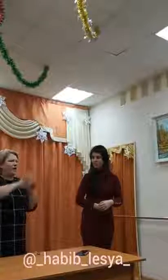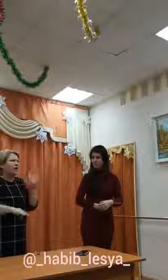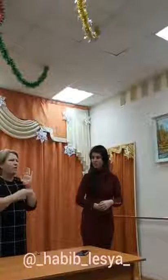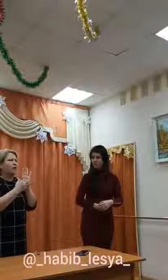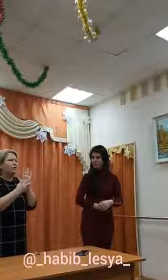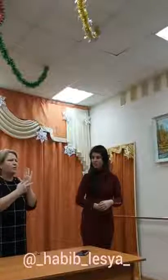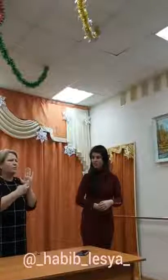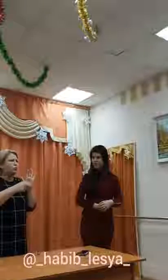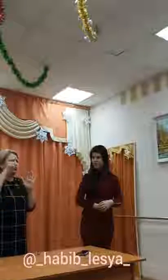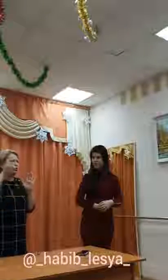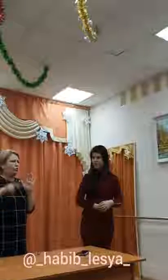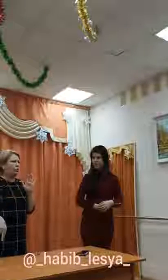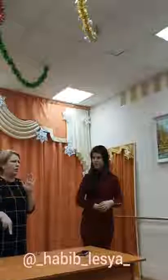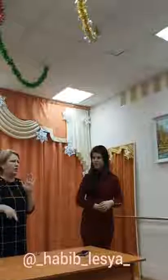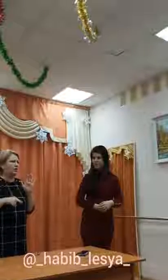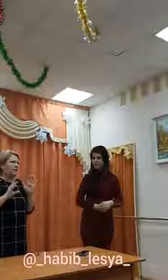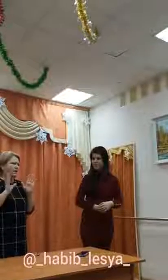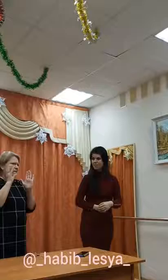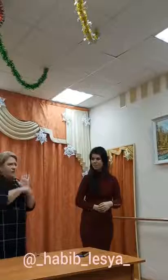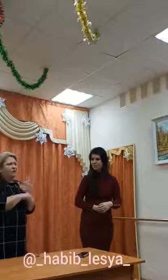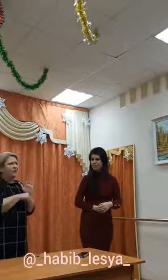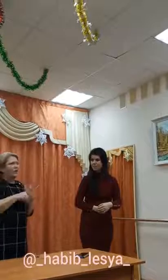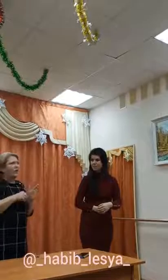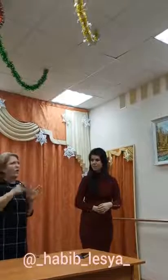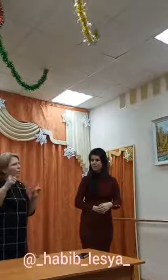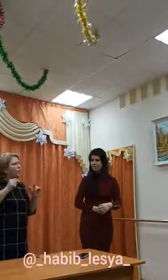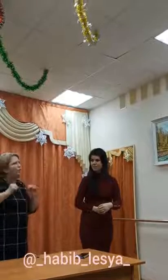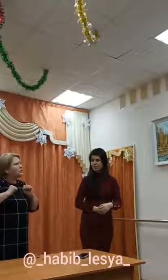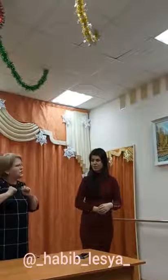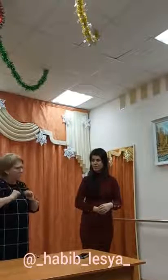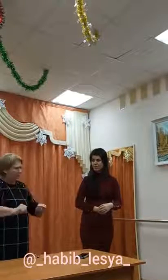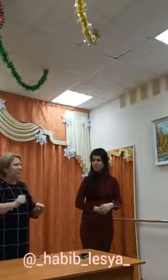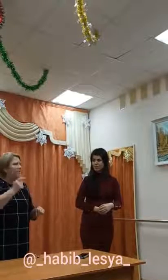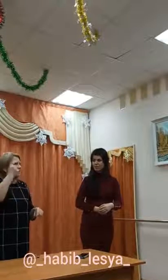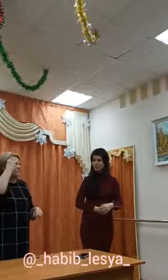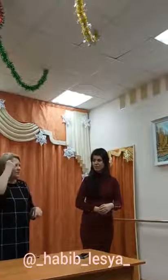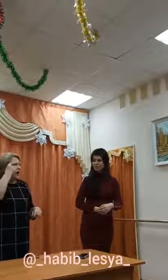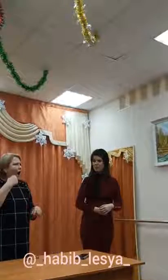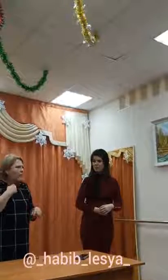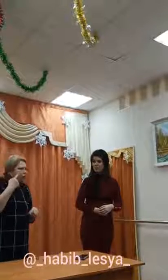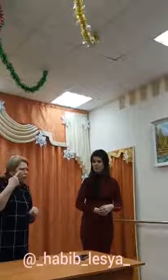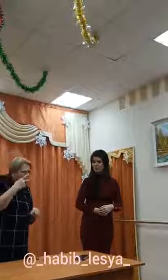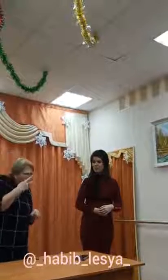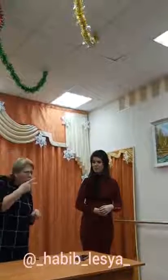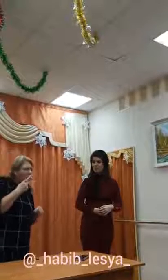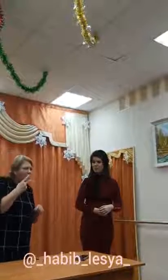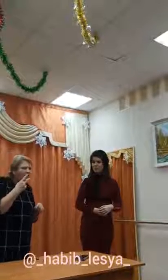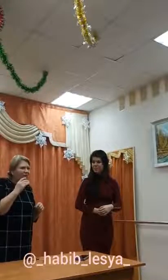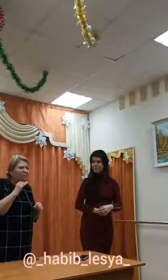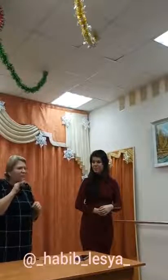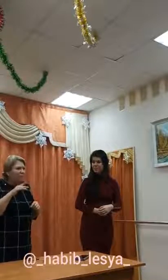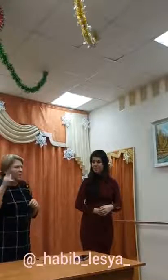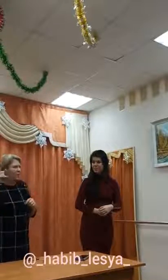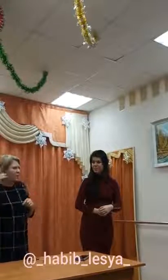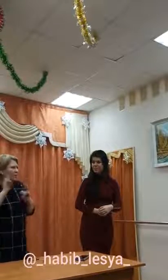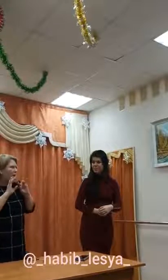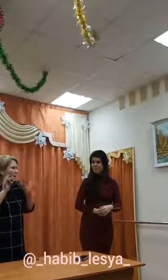сразу 840. Он смелый. А я что смотрю? WhatsApp.